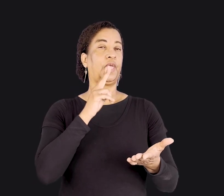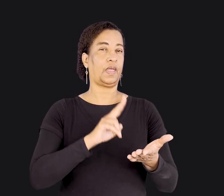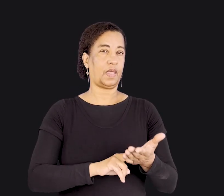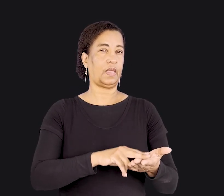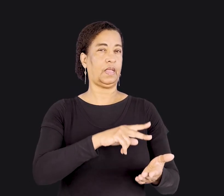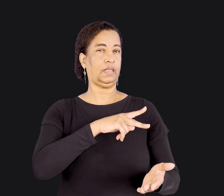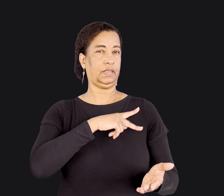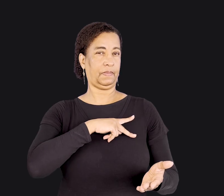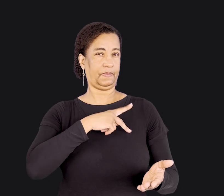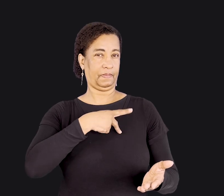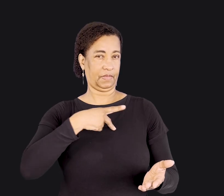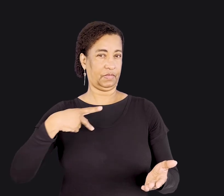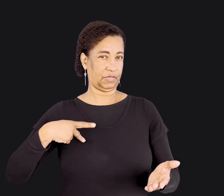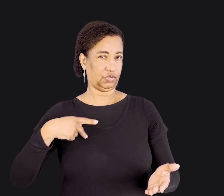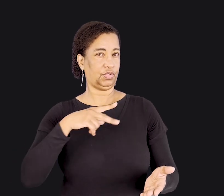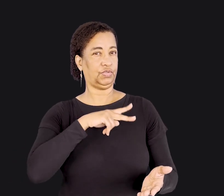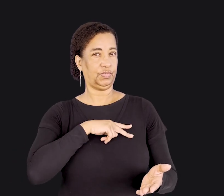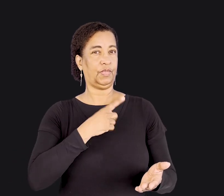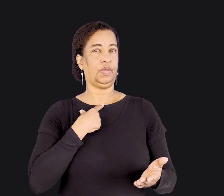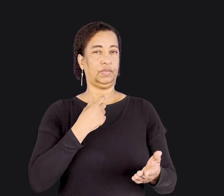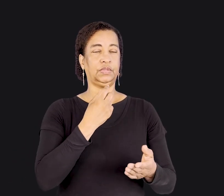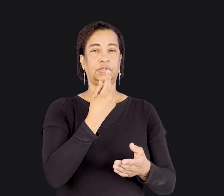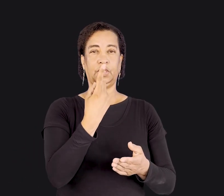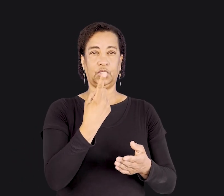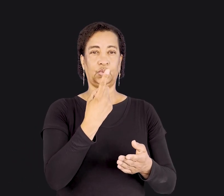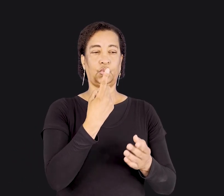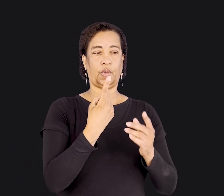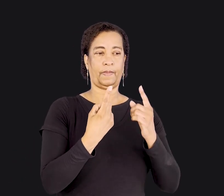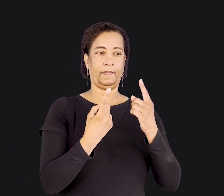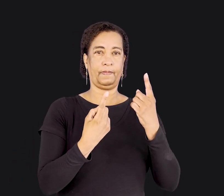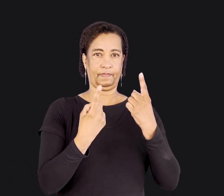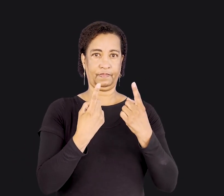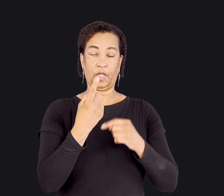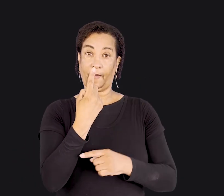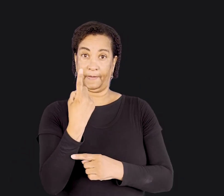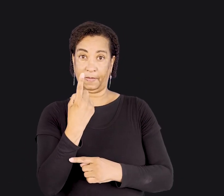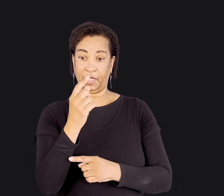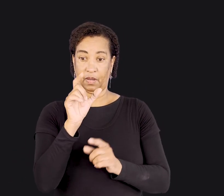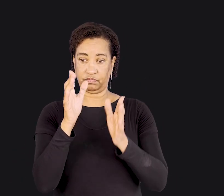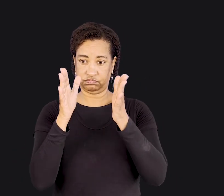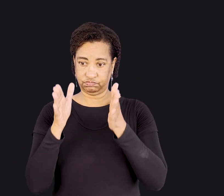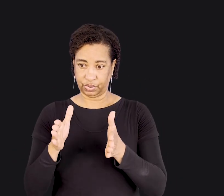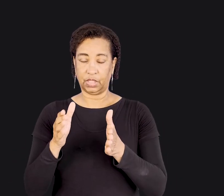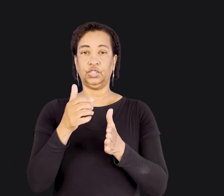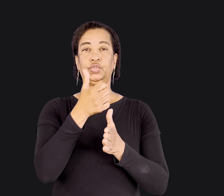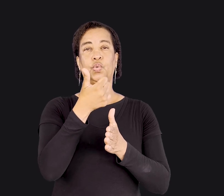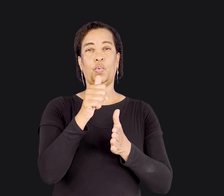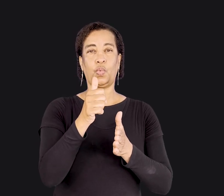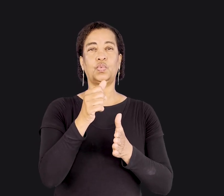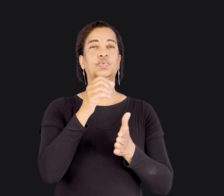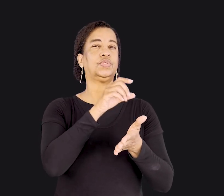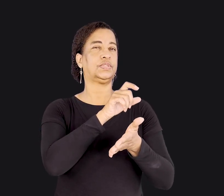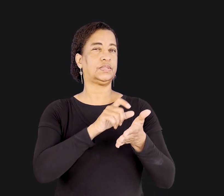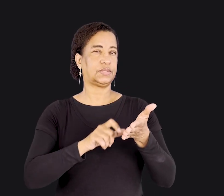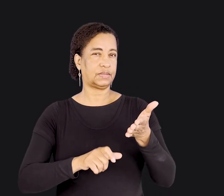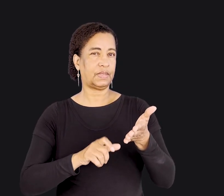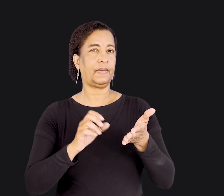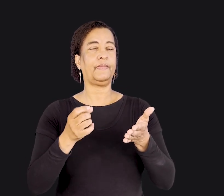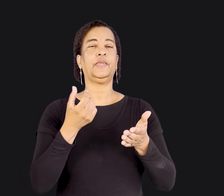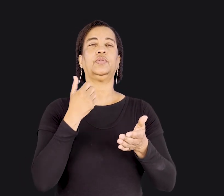16 capítulos, divide-se em duas partes. A primeira parte, os 11 primeiros capítulos, trata de correções. A segunda